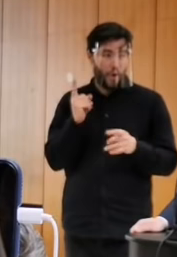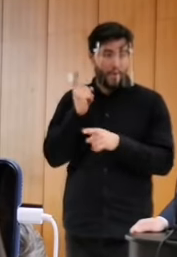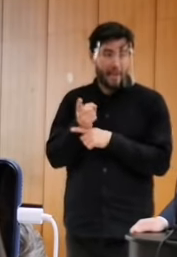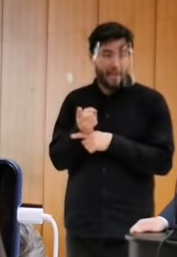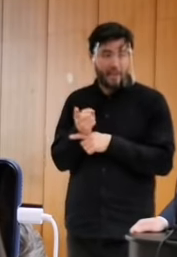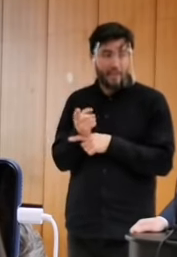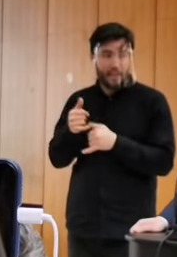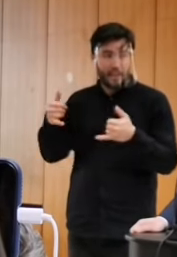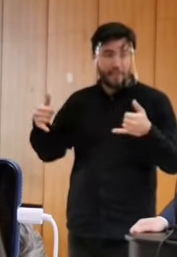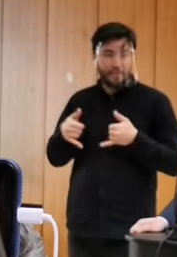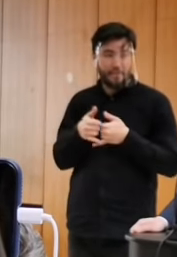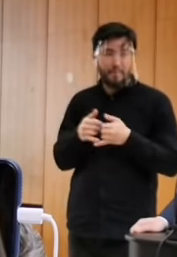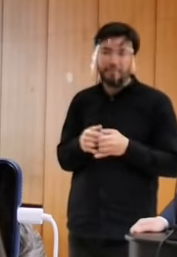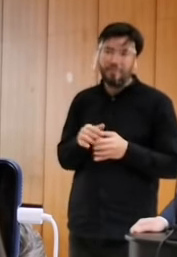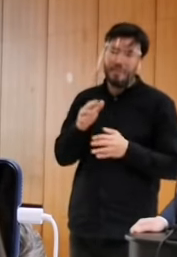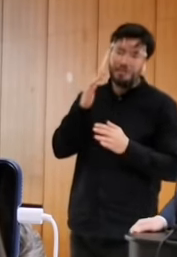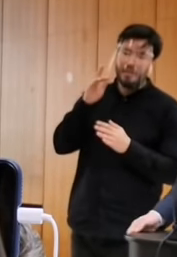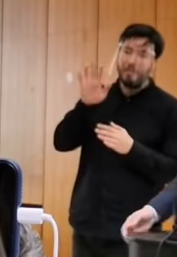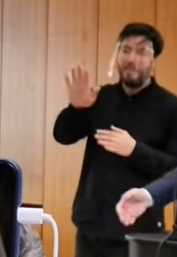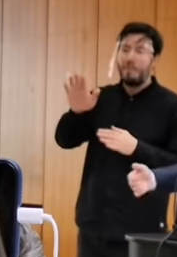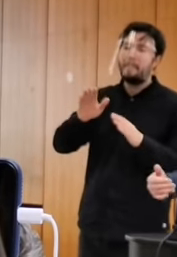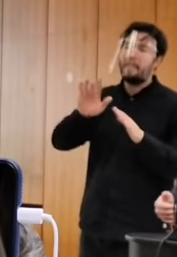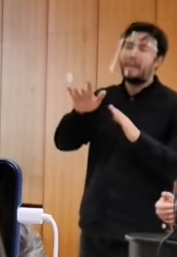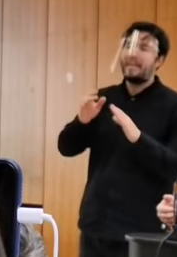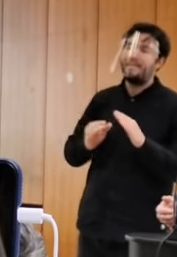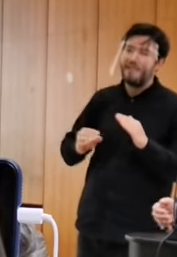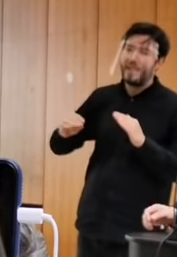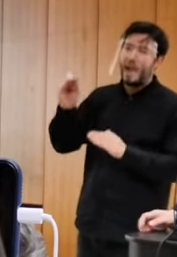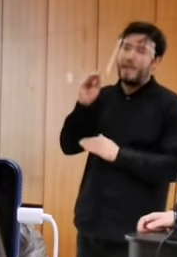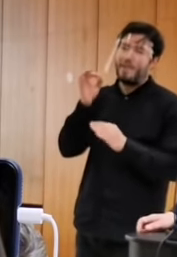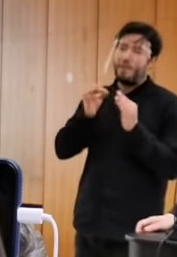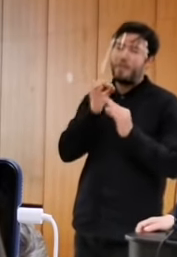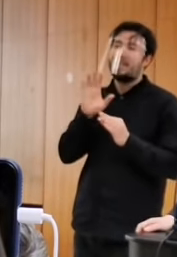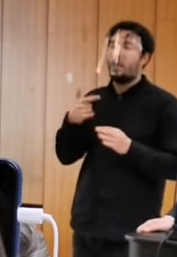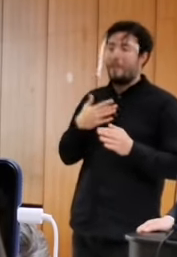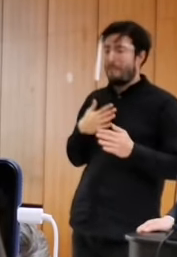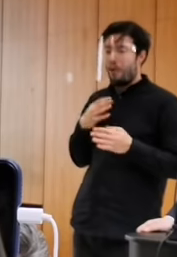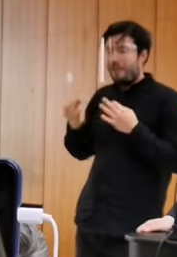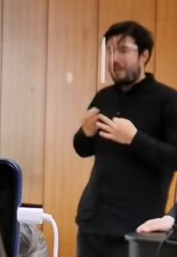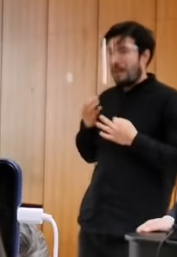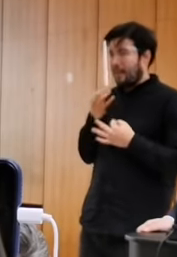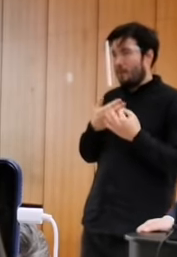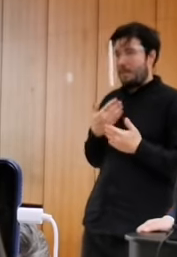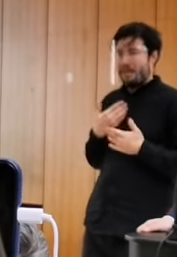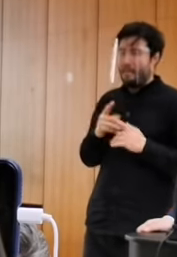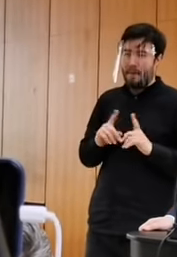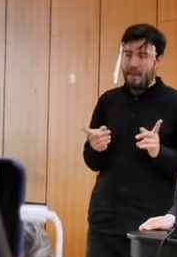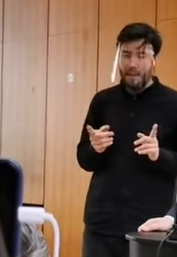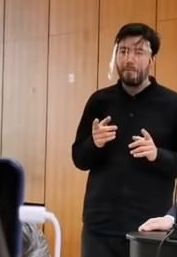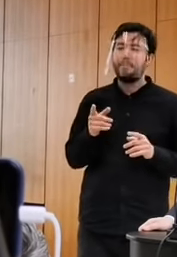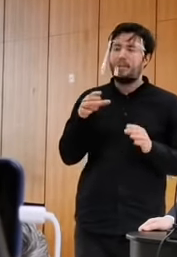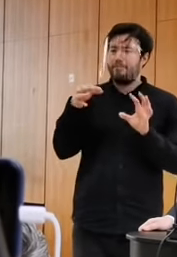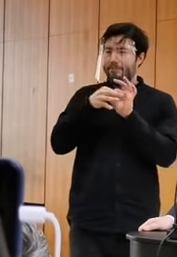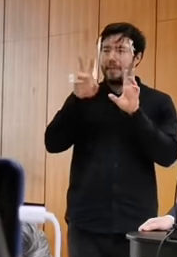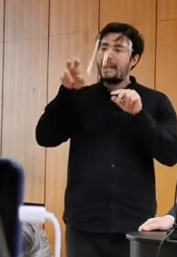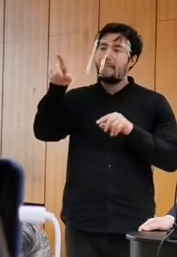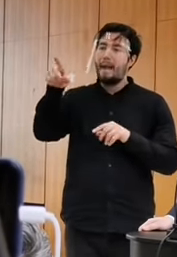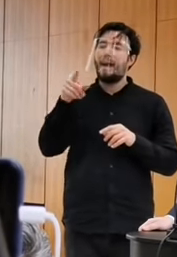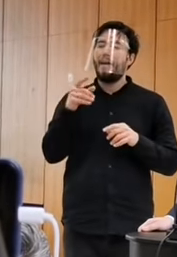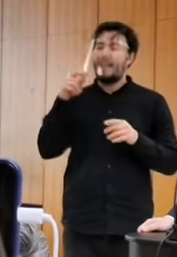asi informácie o trošku viacej, ako máme oficiálne informácie my. Čo sa týka tých kloktacích testov, my